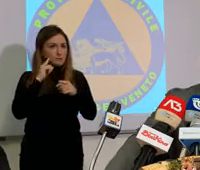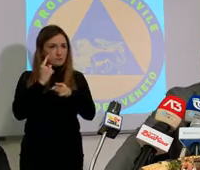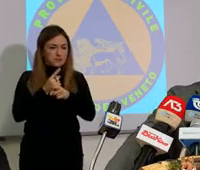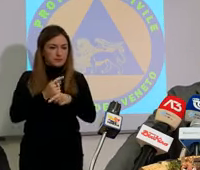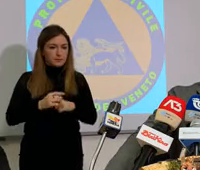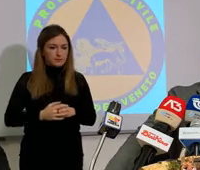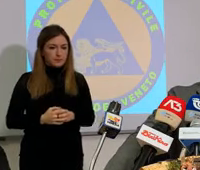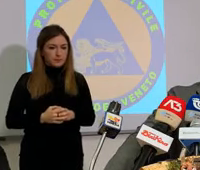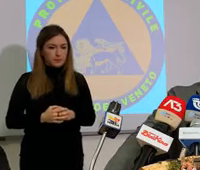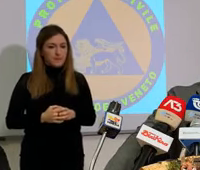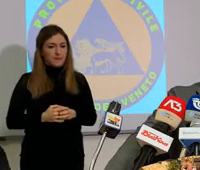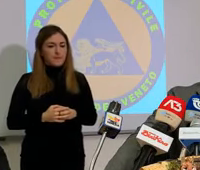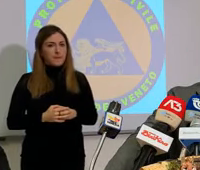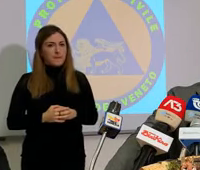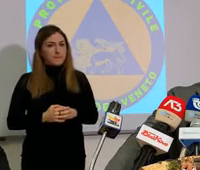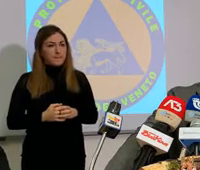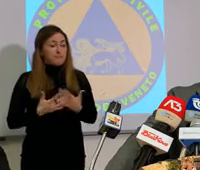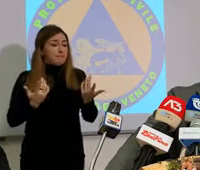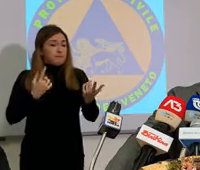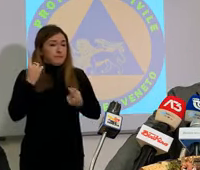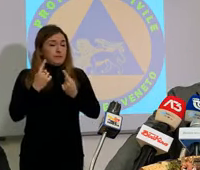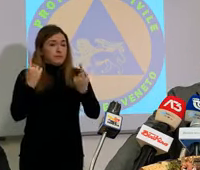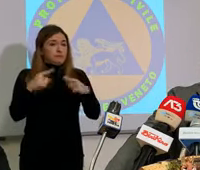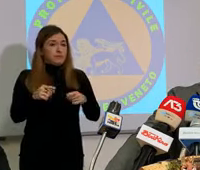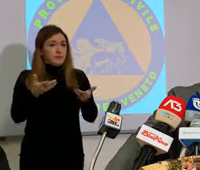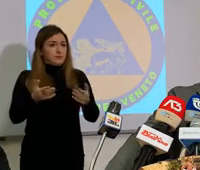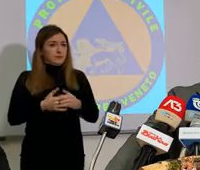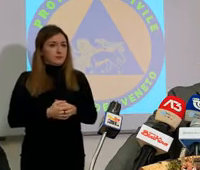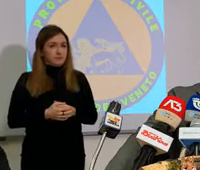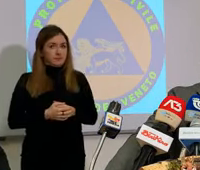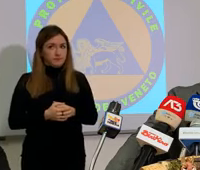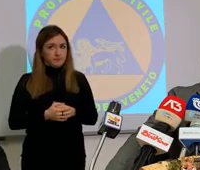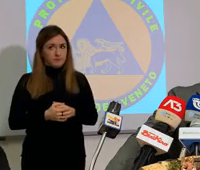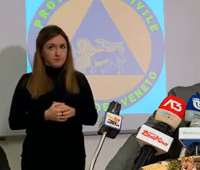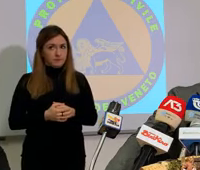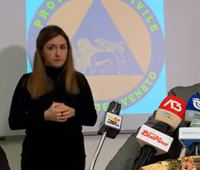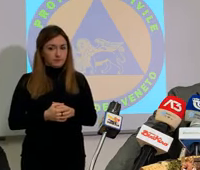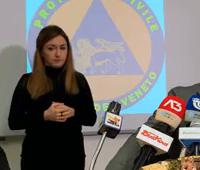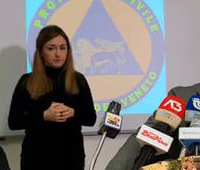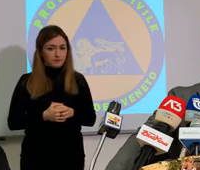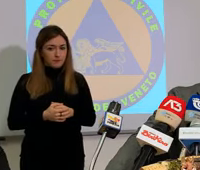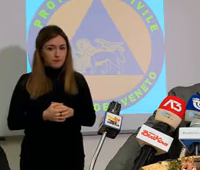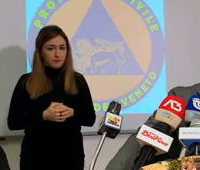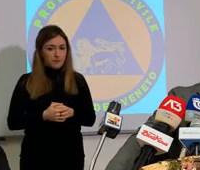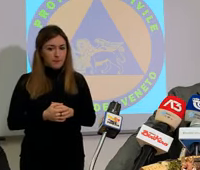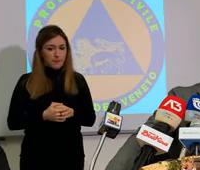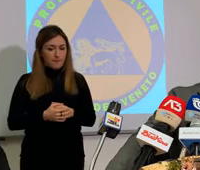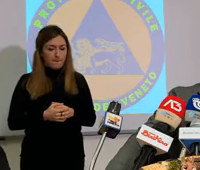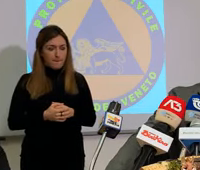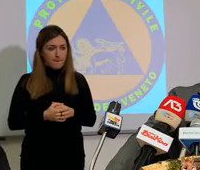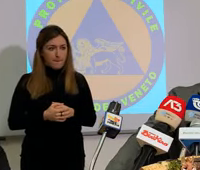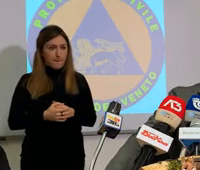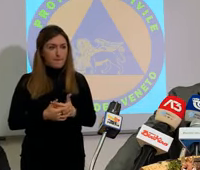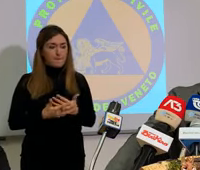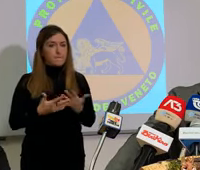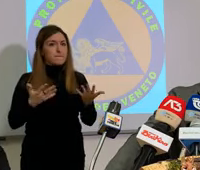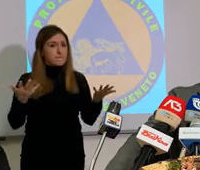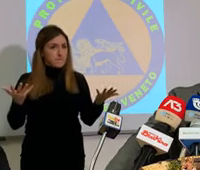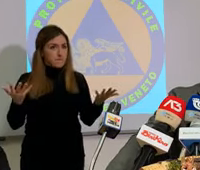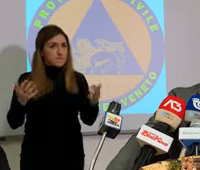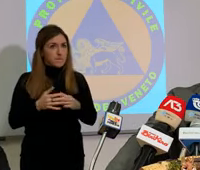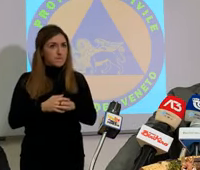questa è la situazione signori questa è la situazione e quindi noi adesso immagino conoscendo un po le dinamiche